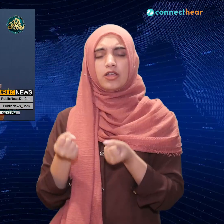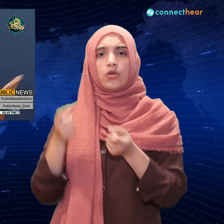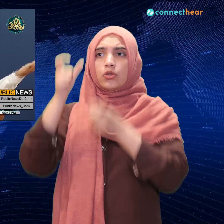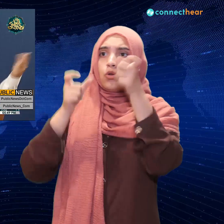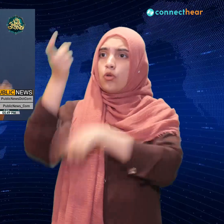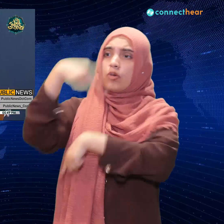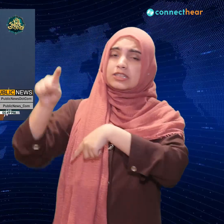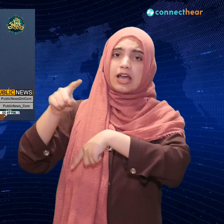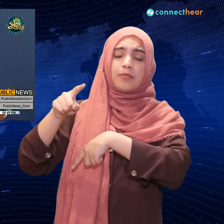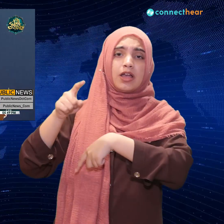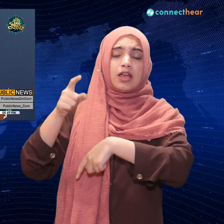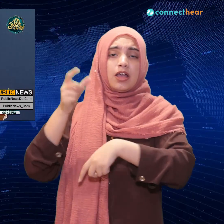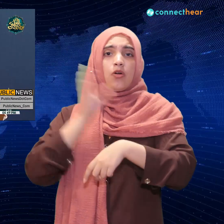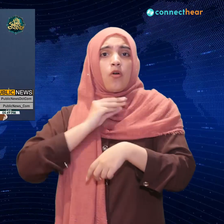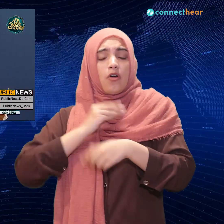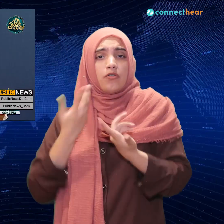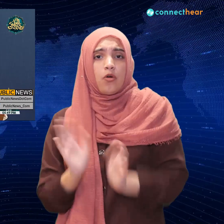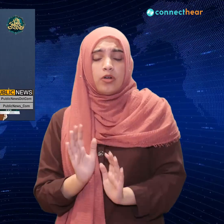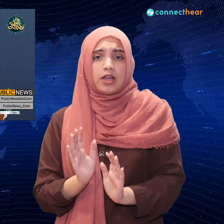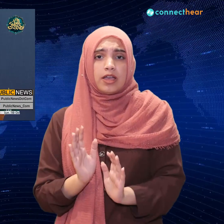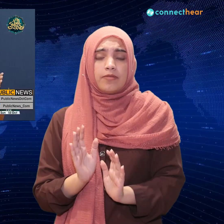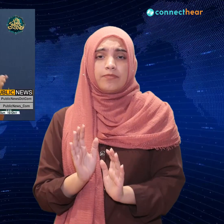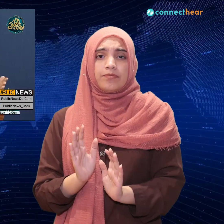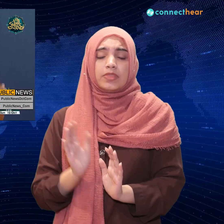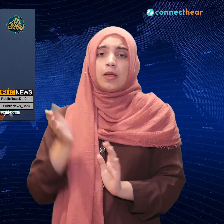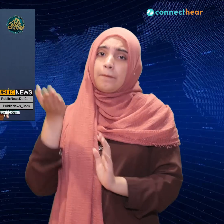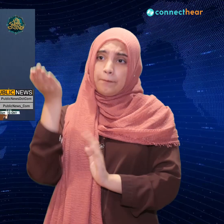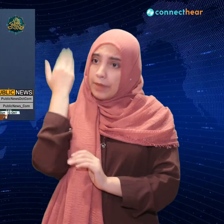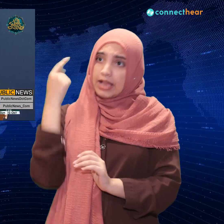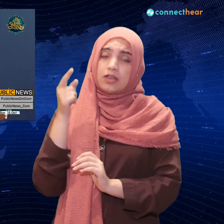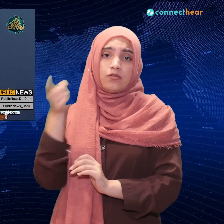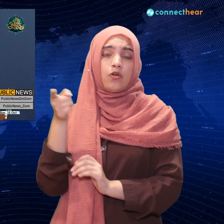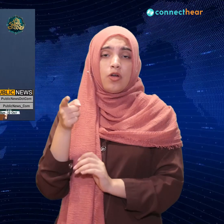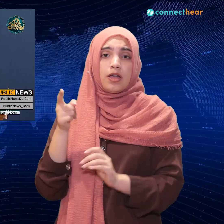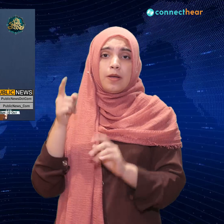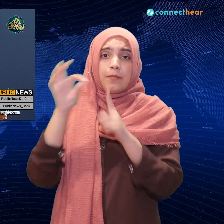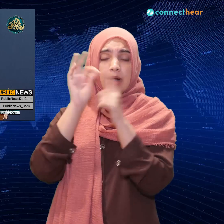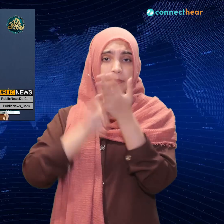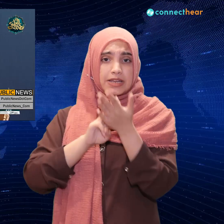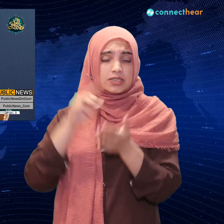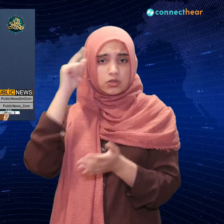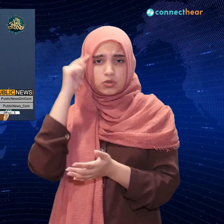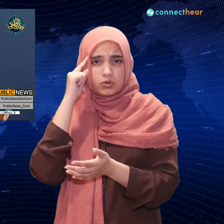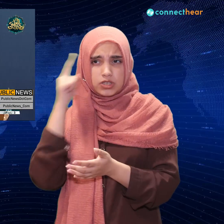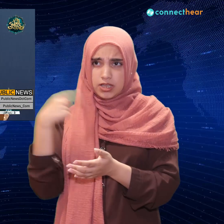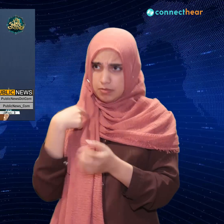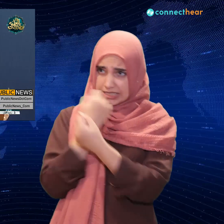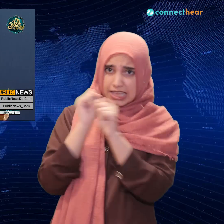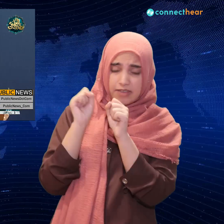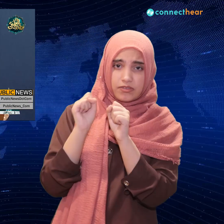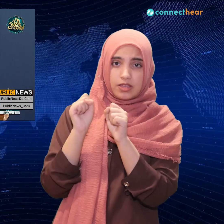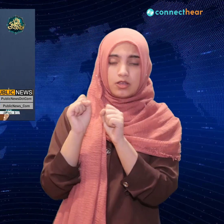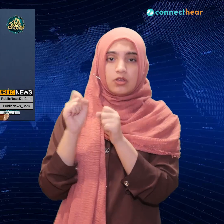کے گئے کہ جی ہم ونسٹن چرچل ان کا پرائم منسٹر، اس نے کہا ہم بچ جائیں گے. تو چرچل نے آگے سے کہا کہ